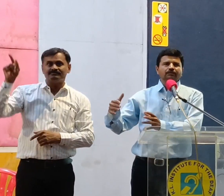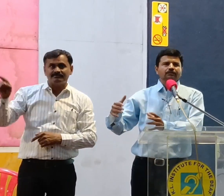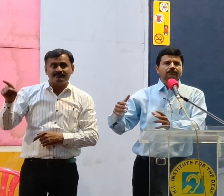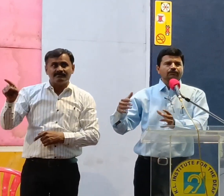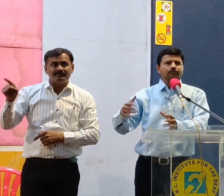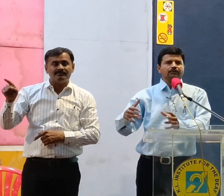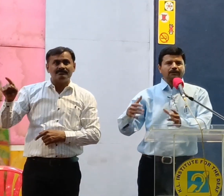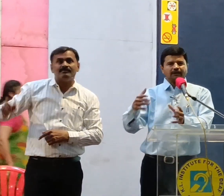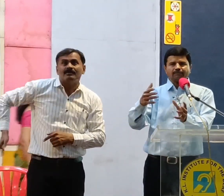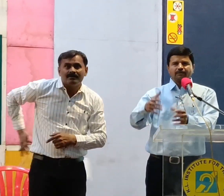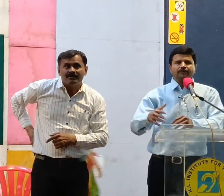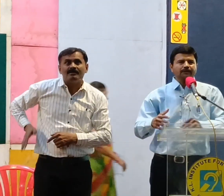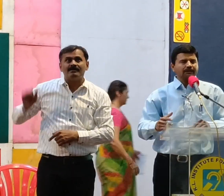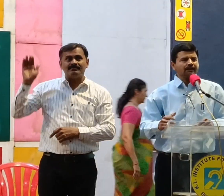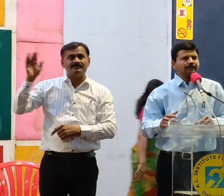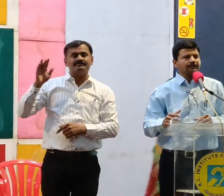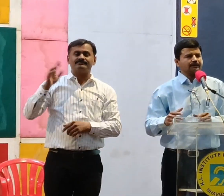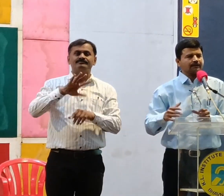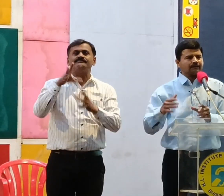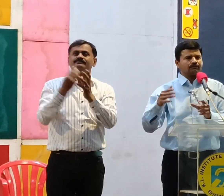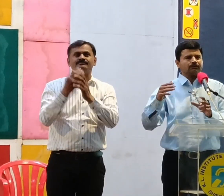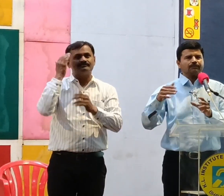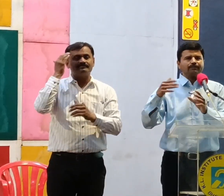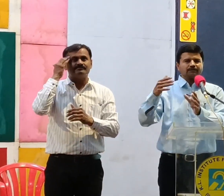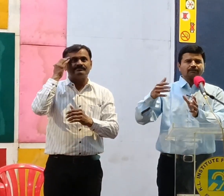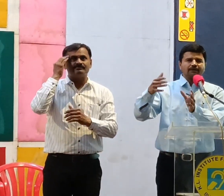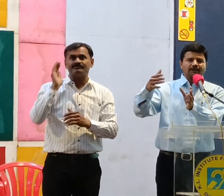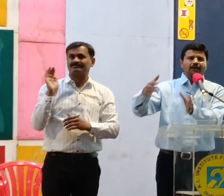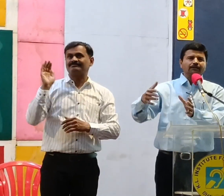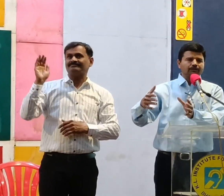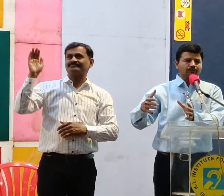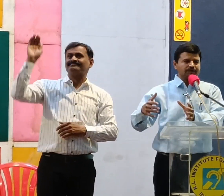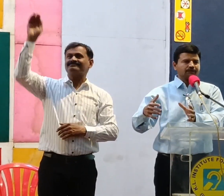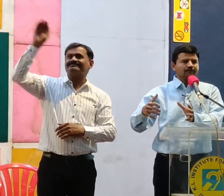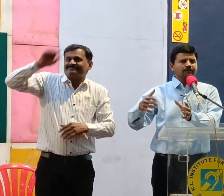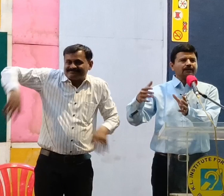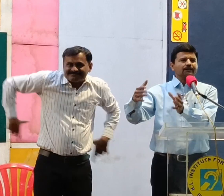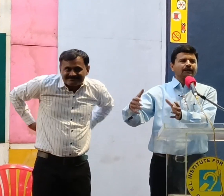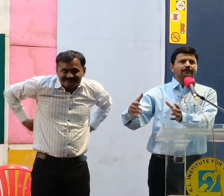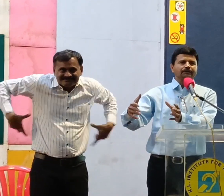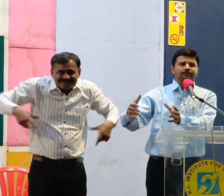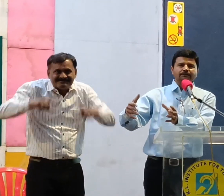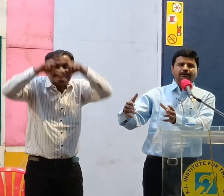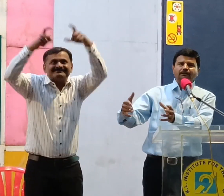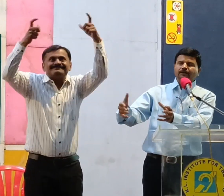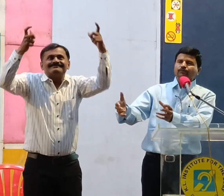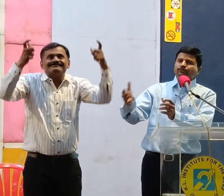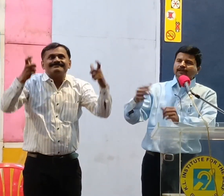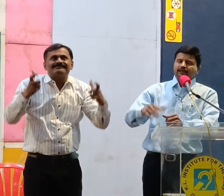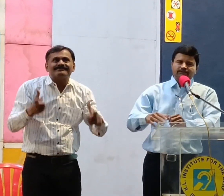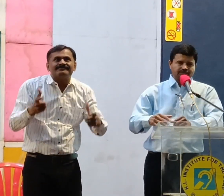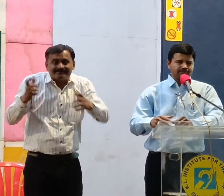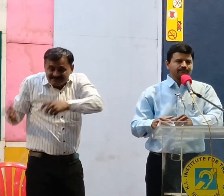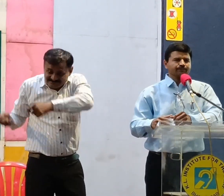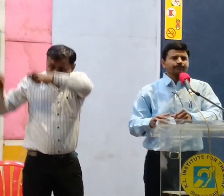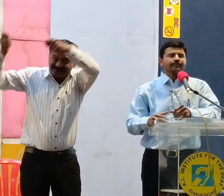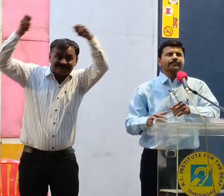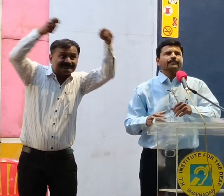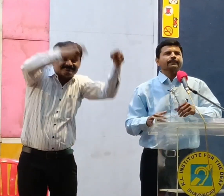ઉપર ઊંટને, આપણે બધાને ખ્યાલ છે કે ઊંટમાં બેસવા માટે કાઠી હોય, એ કાઠી જે છે એ ઉતારે